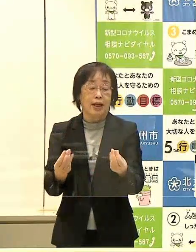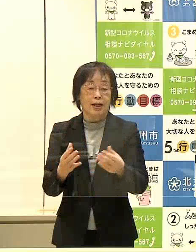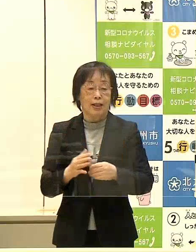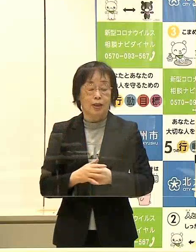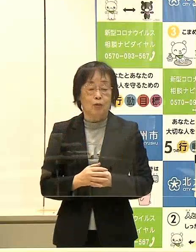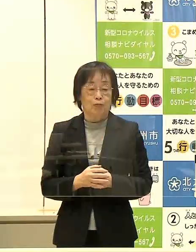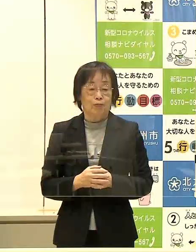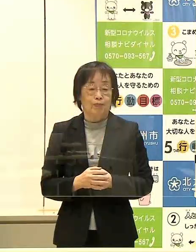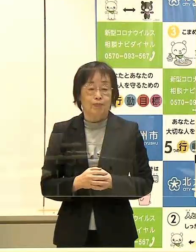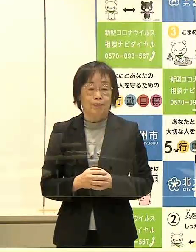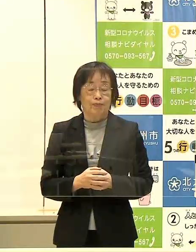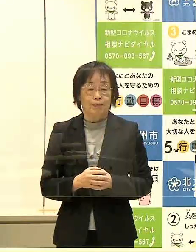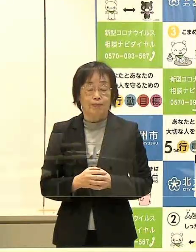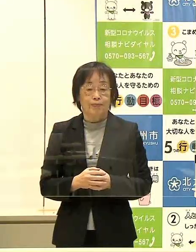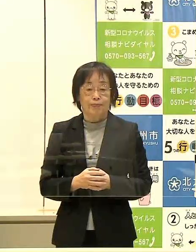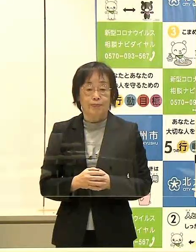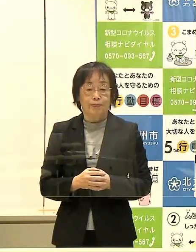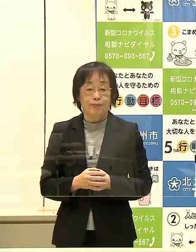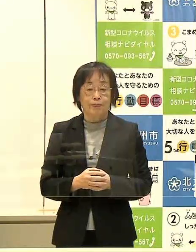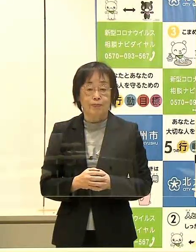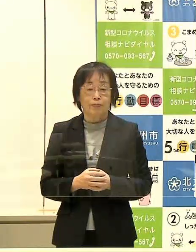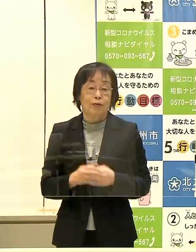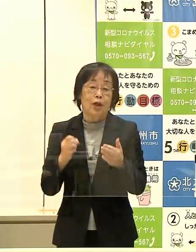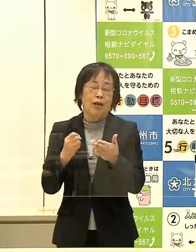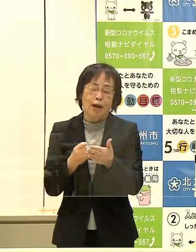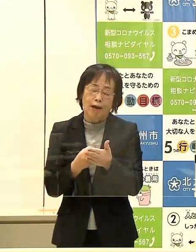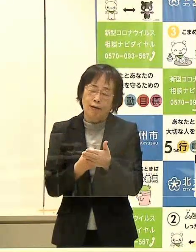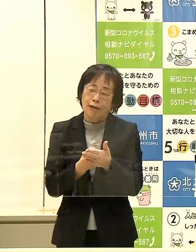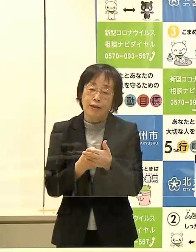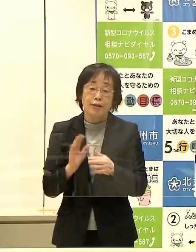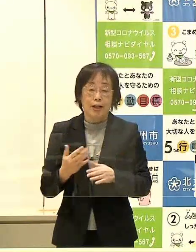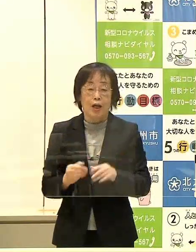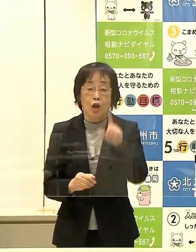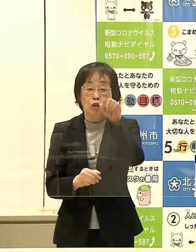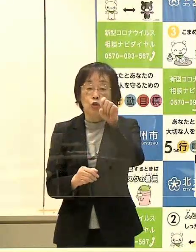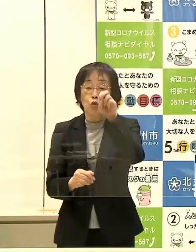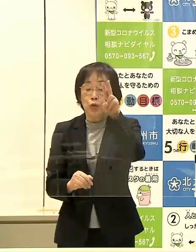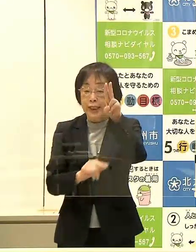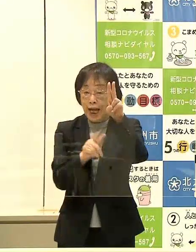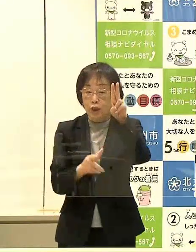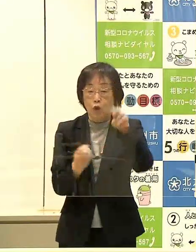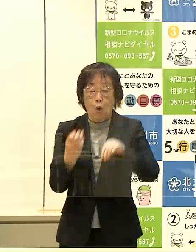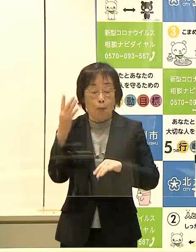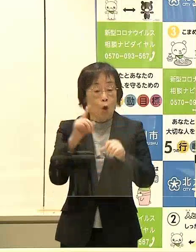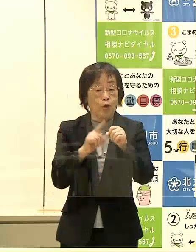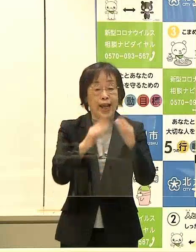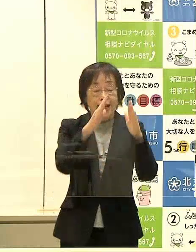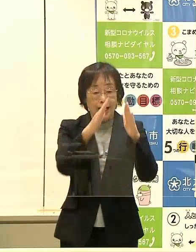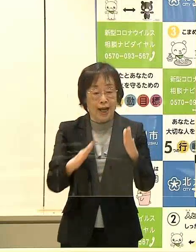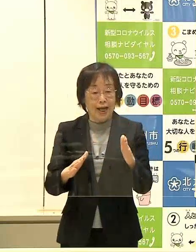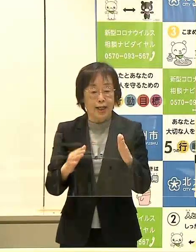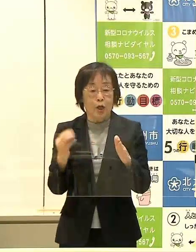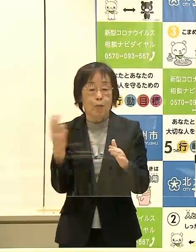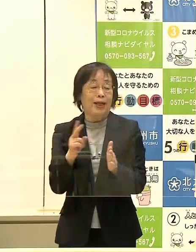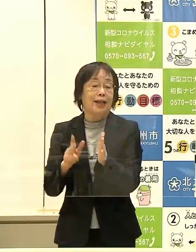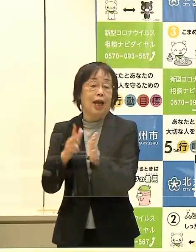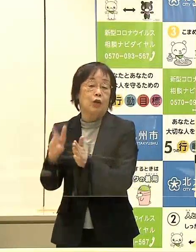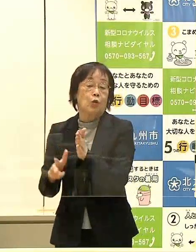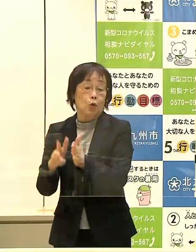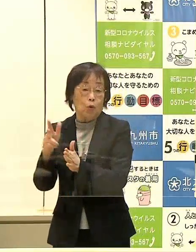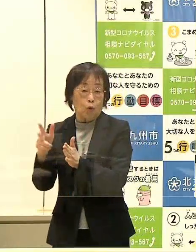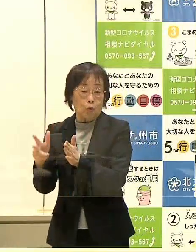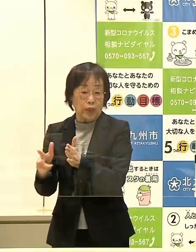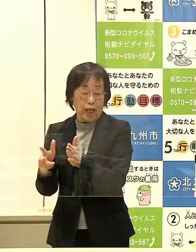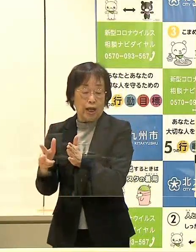残念ながら12月の忘年会シーズンあるいは旅行なんかでですね